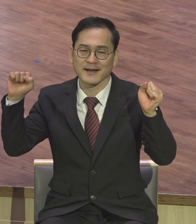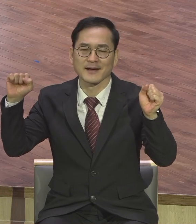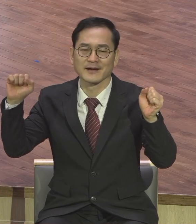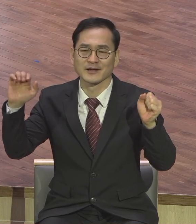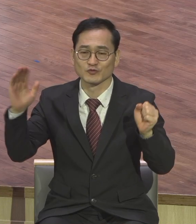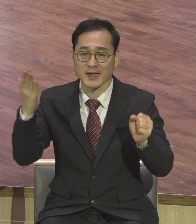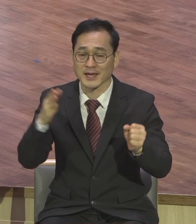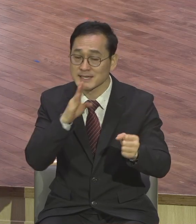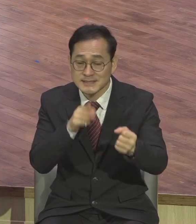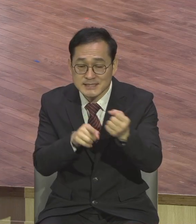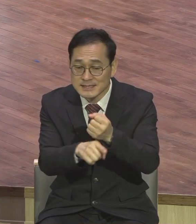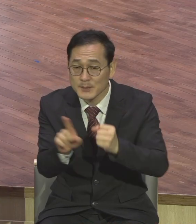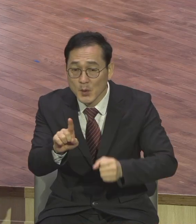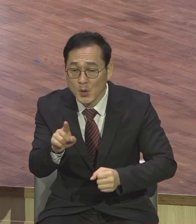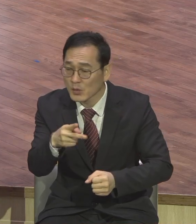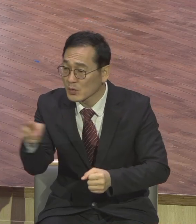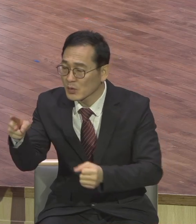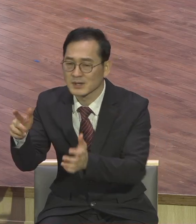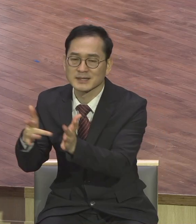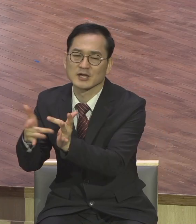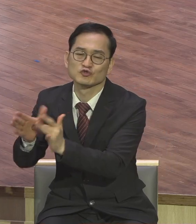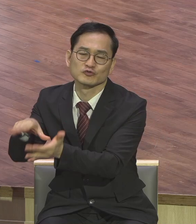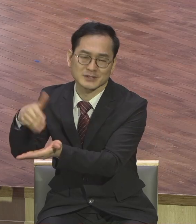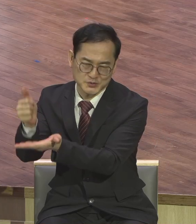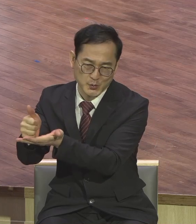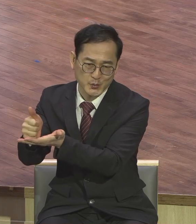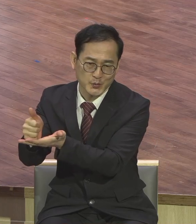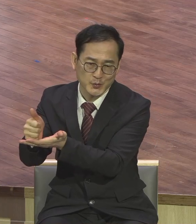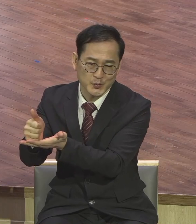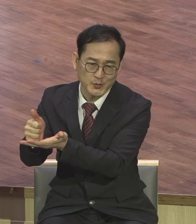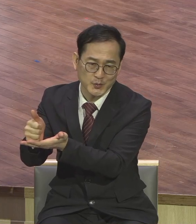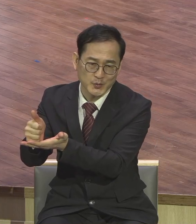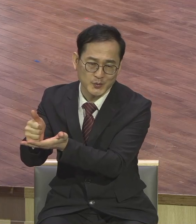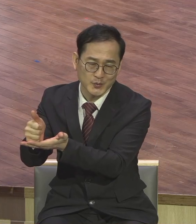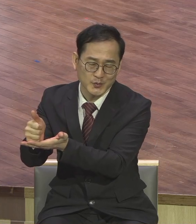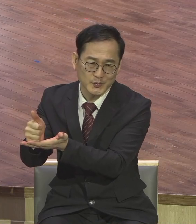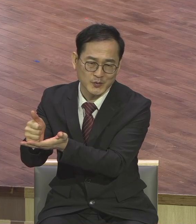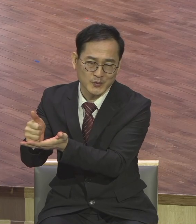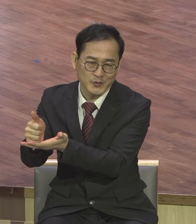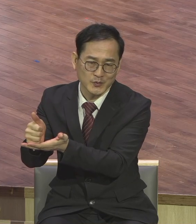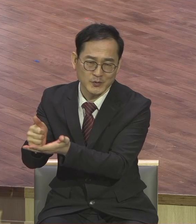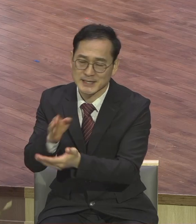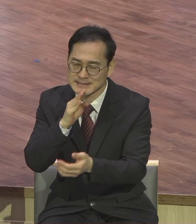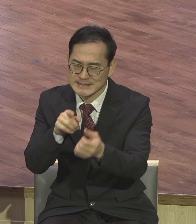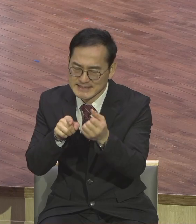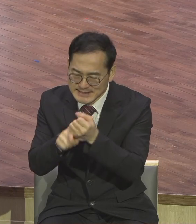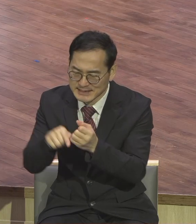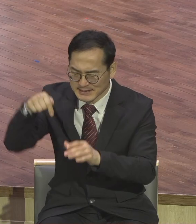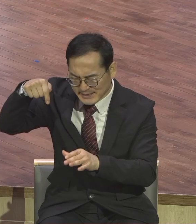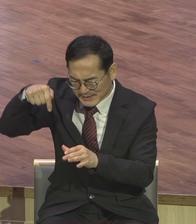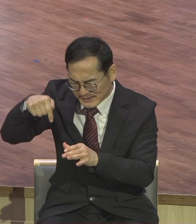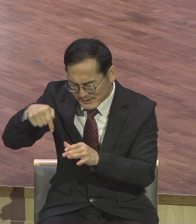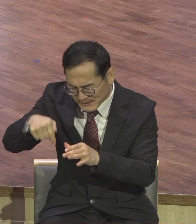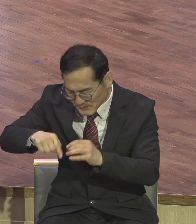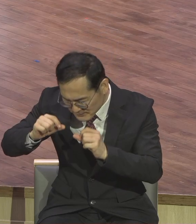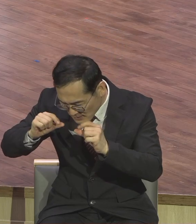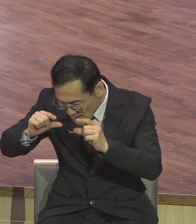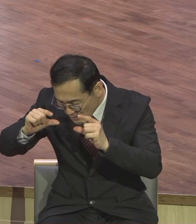진리가 누구의? 그리스도입니다. 진리를 알지니 진리가 너희를 자유케 하리라. 진리를 깊이 깊이